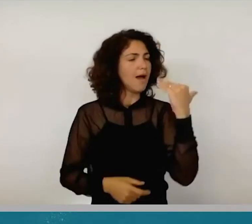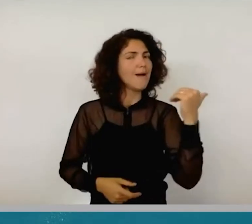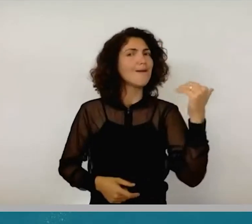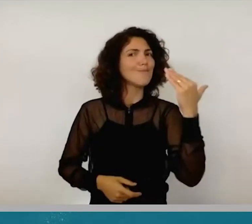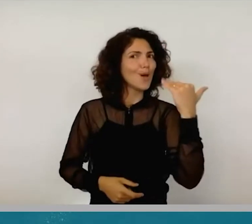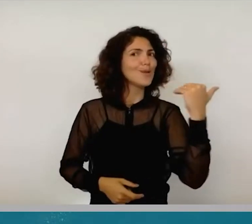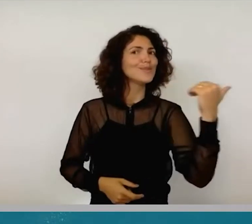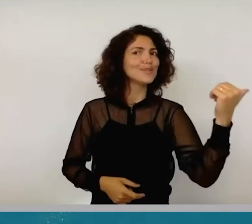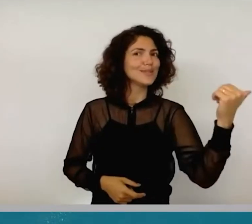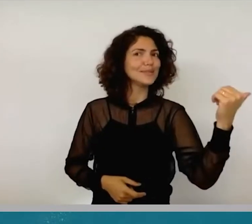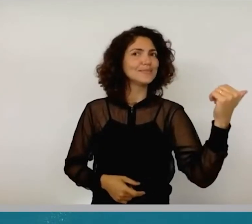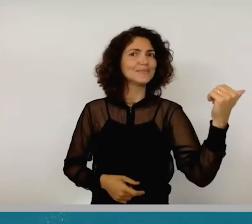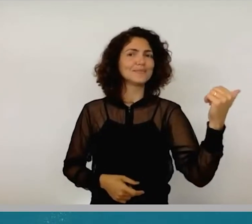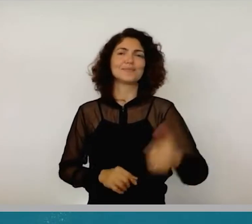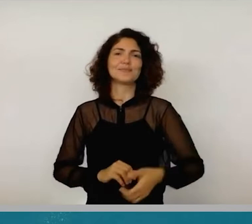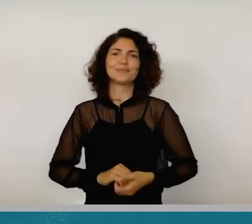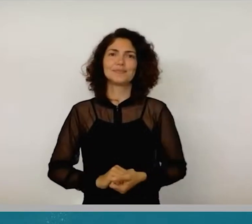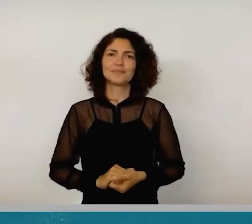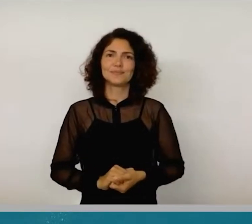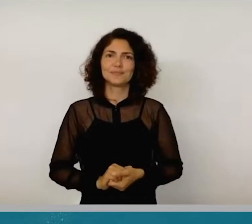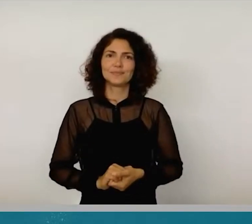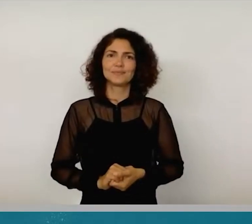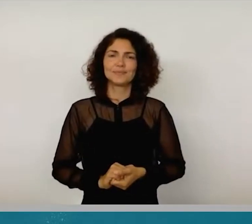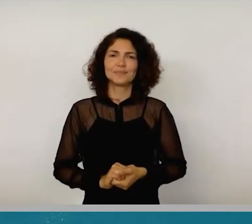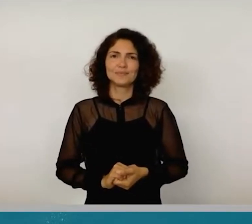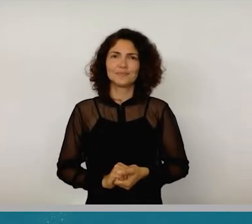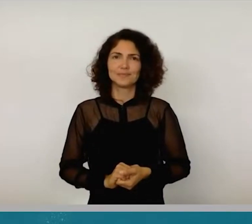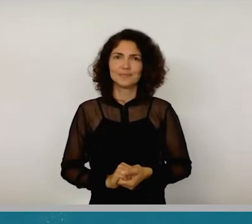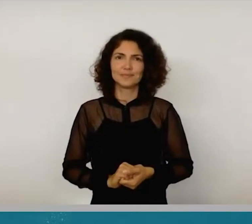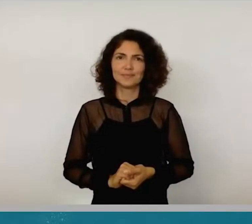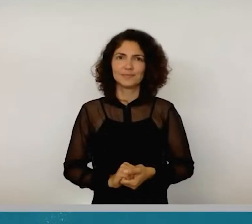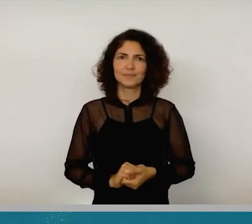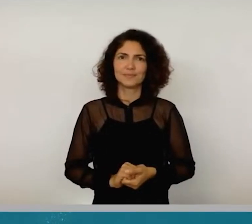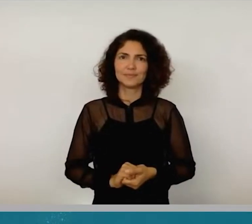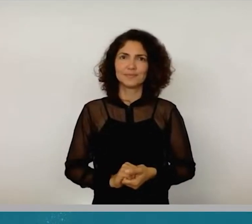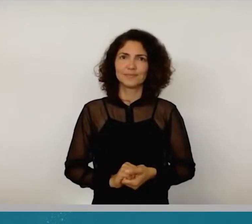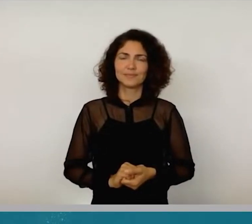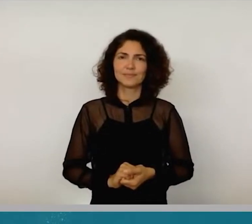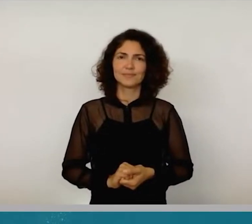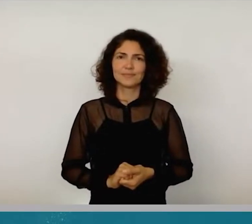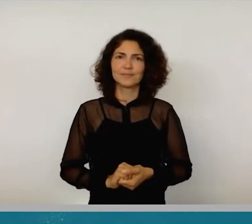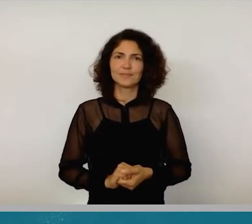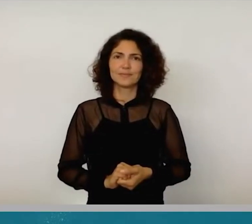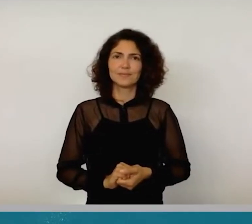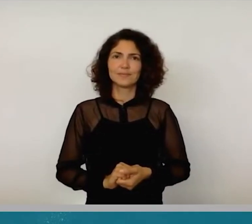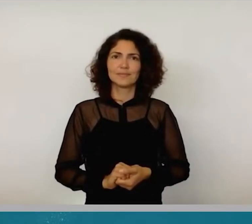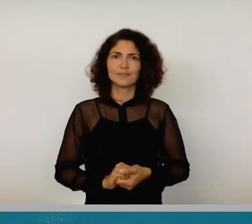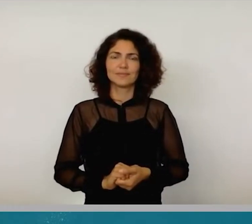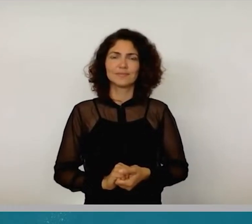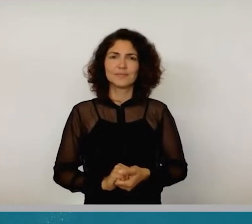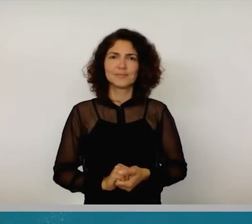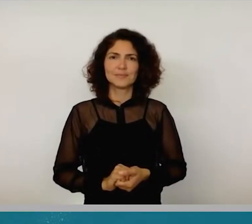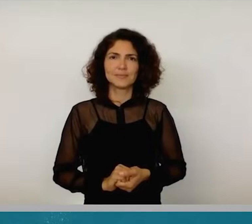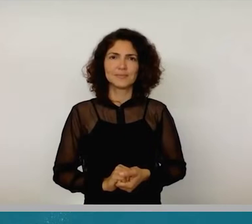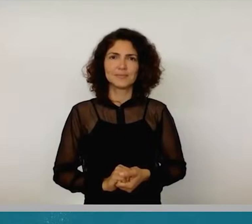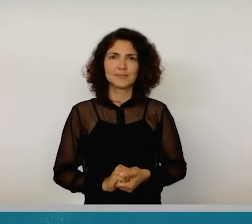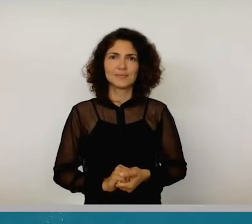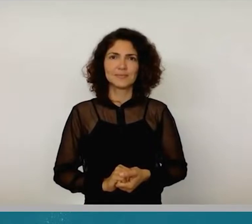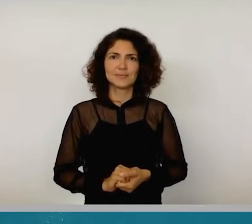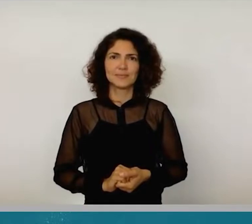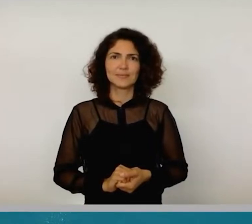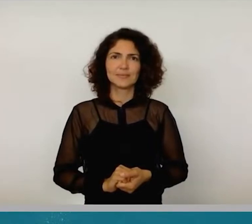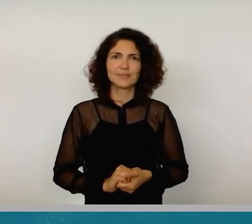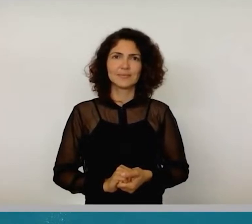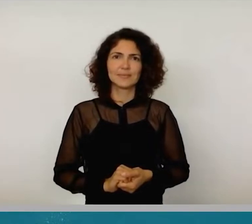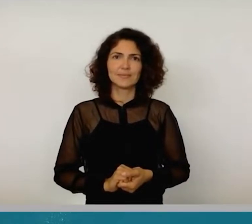É a ceva, é atraente, você é atraído, tá? Então é atraído pela